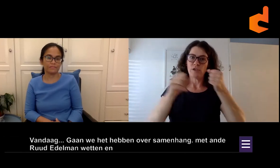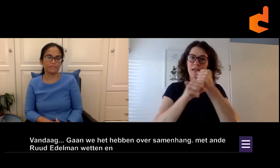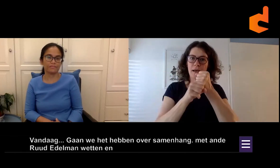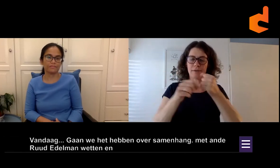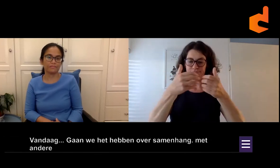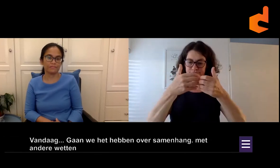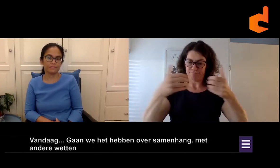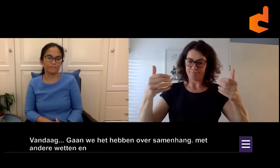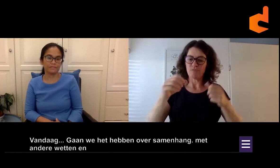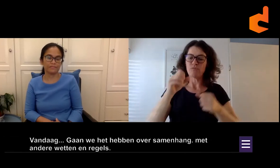En daarin maken we een onderscheid.